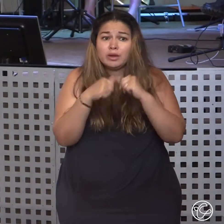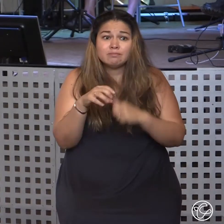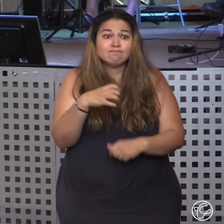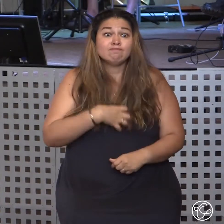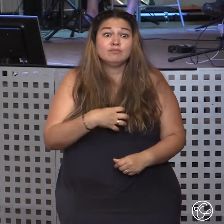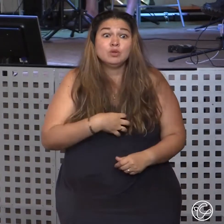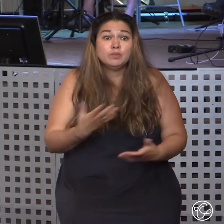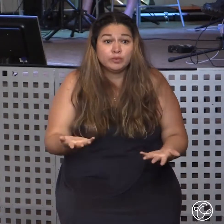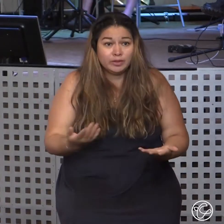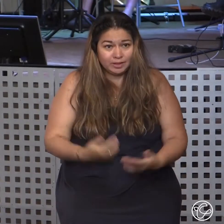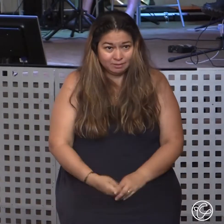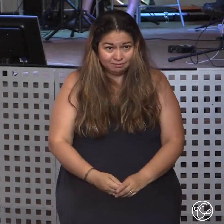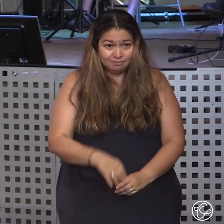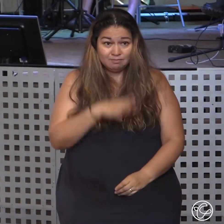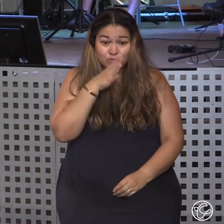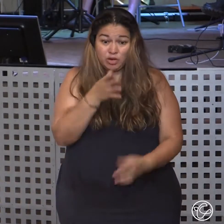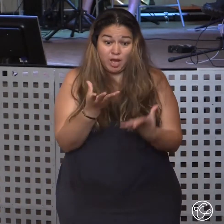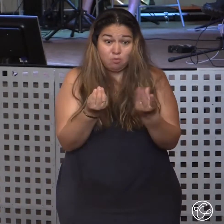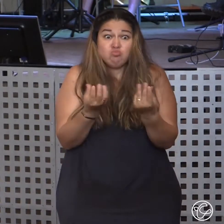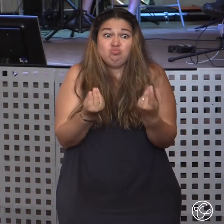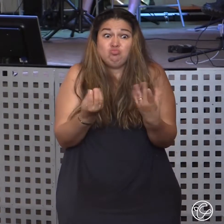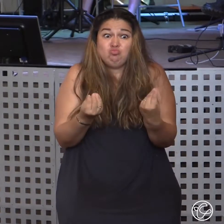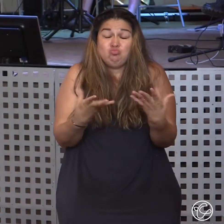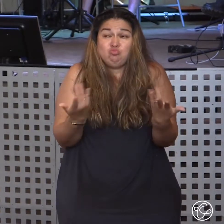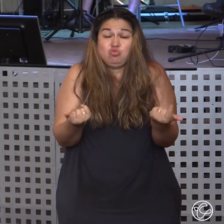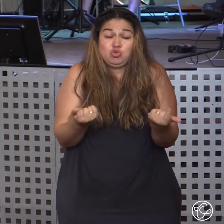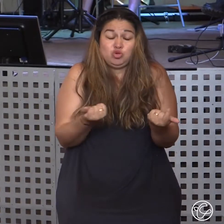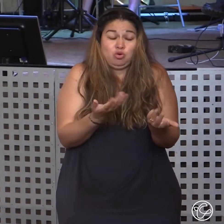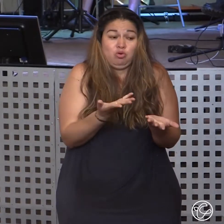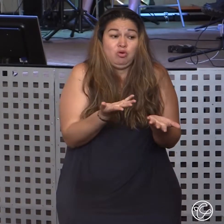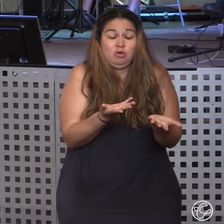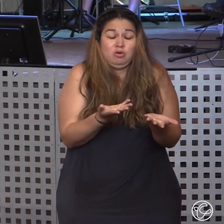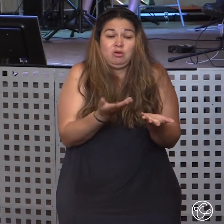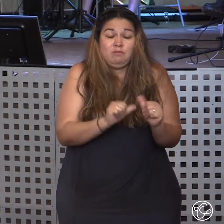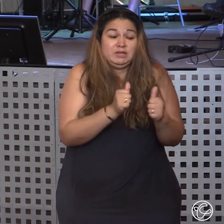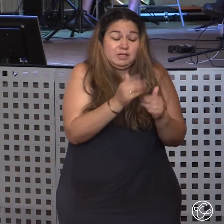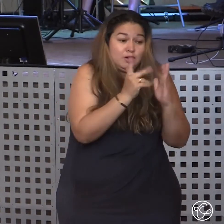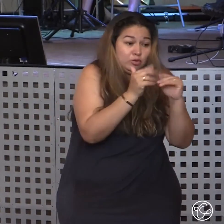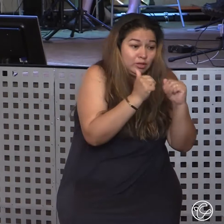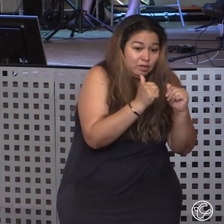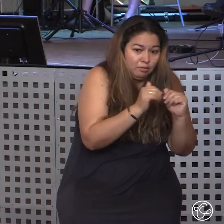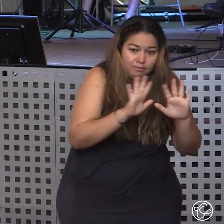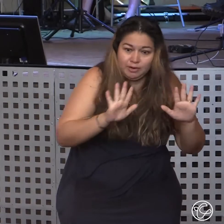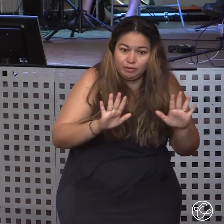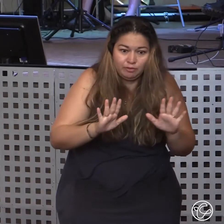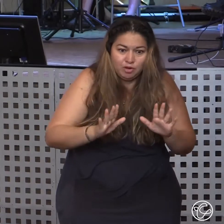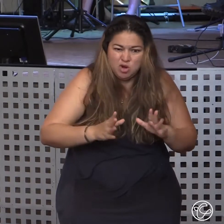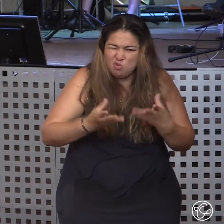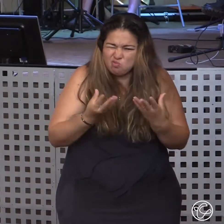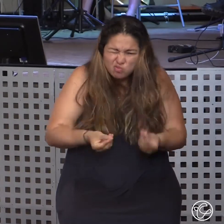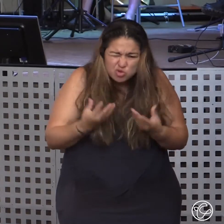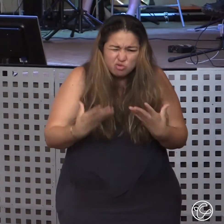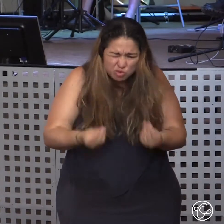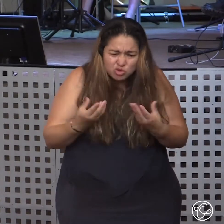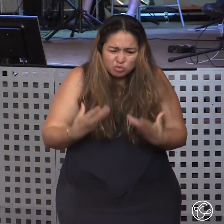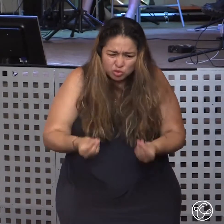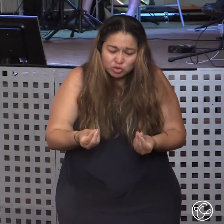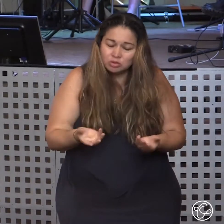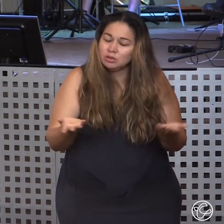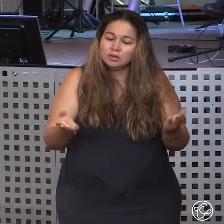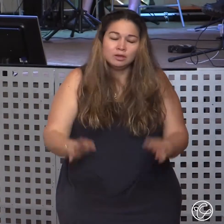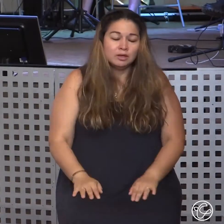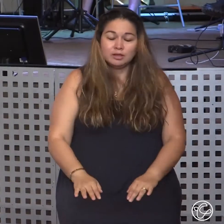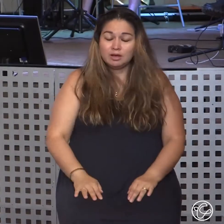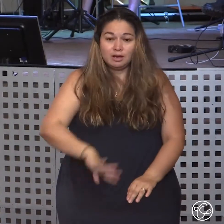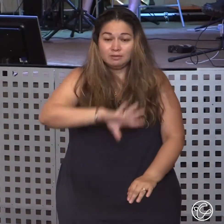Quiera Dios que nos ayude a ver esto también y quererlo de esa manera. Es decir, recoger tanta cosecha, bien